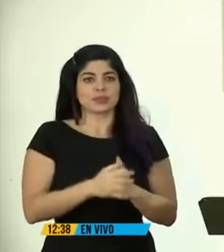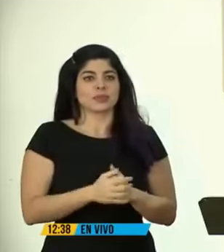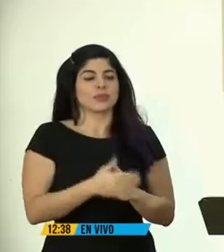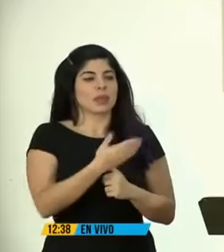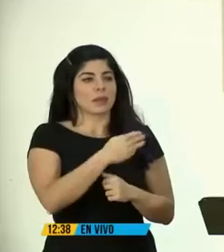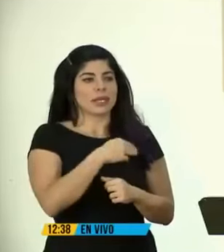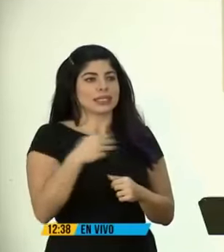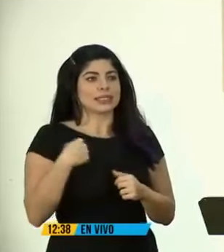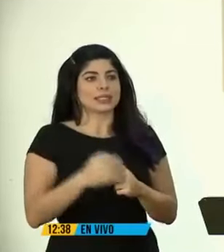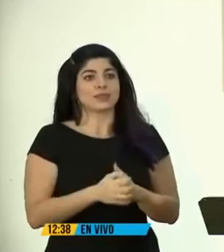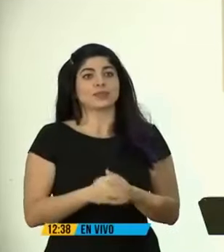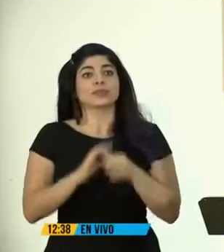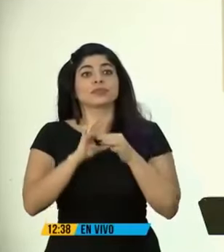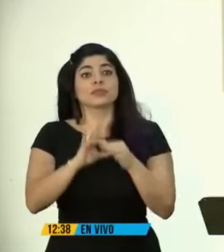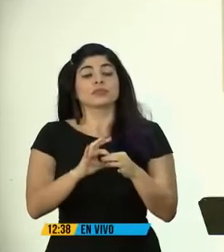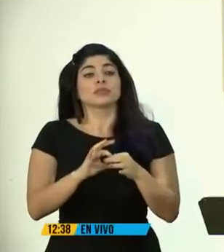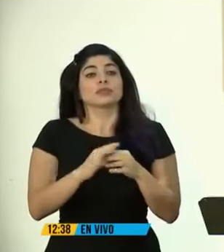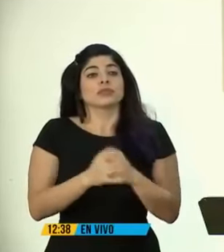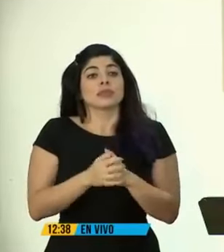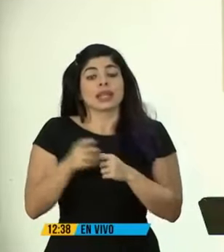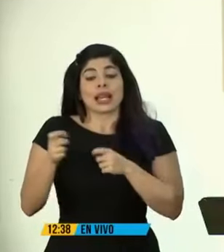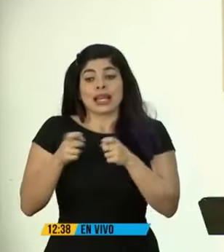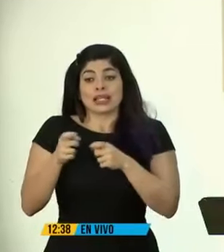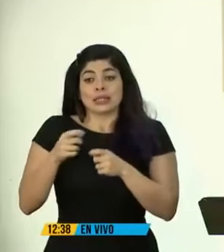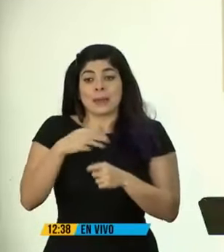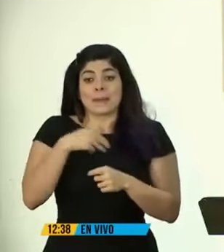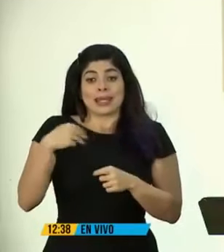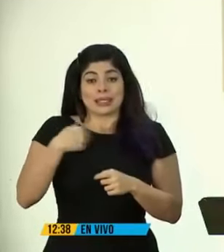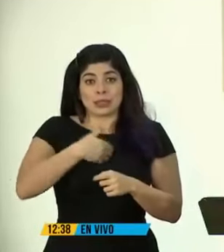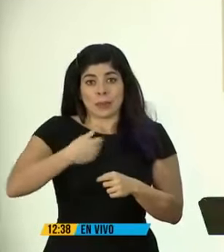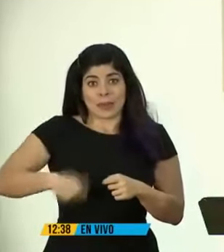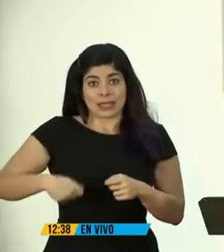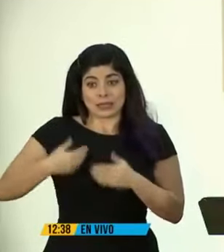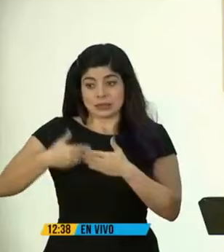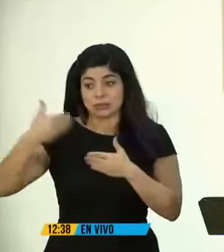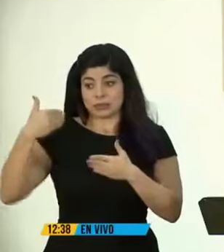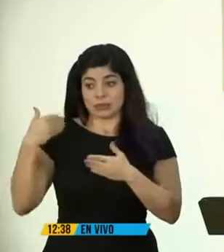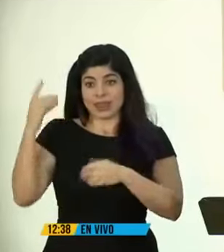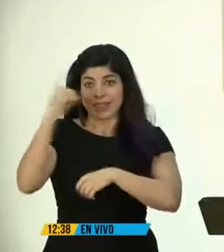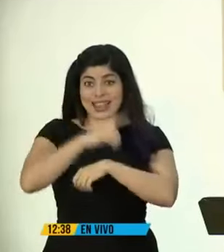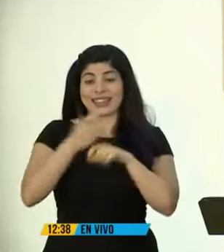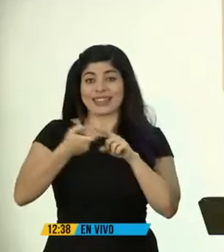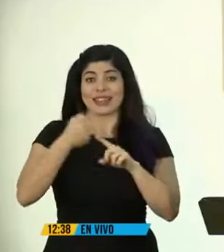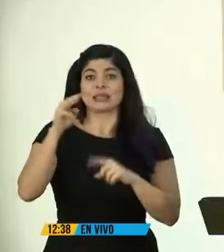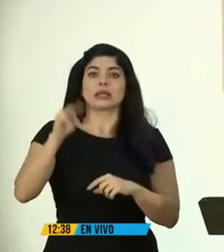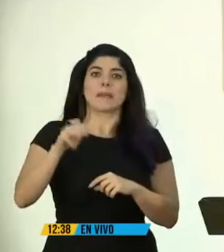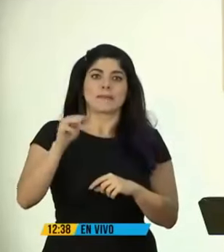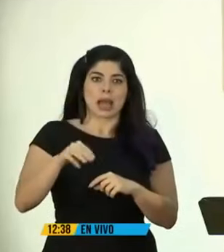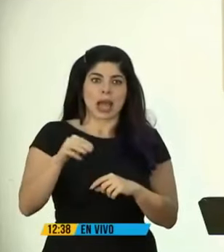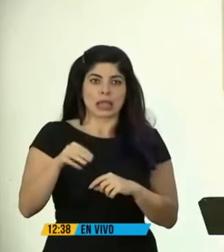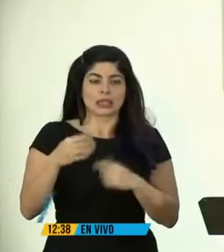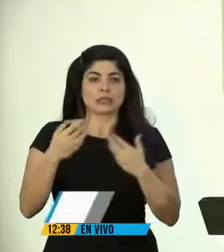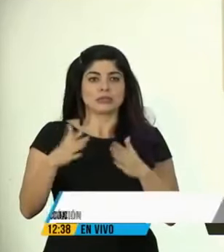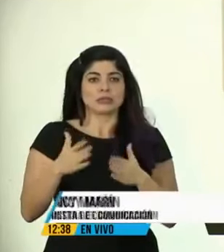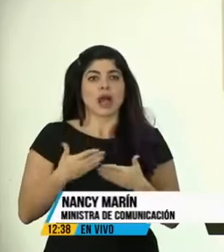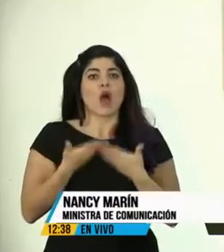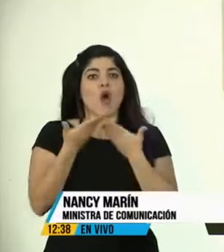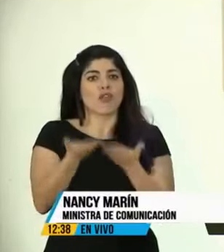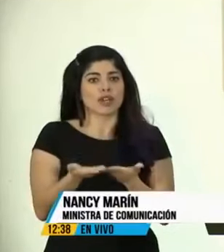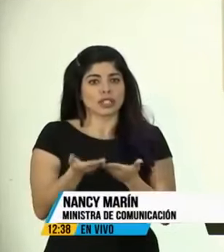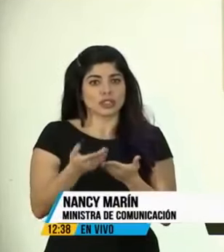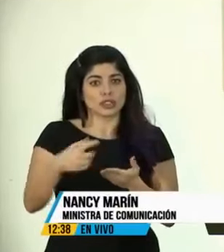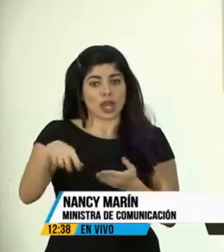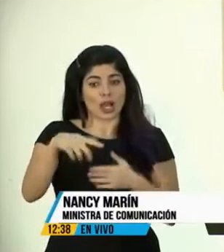ministra. En cuanto a la gestión del señor ministro de la Presidencia durante estos días, desde el día martes, se le ofreció a